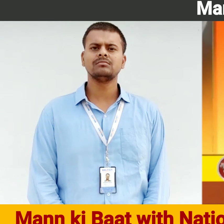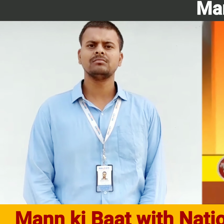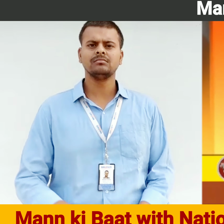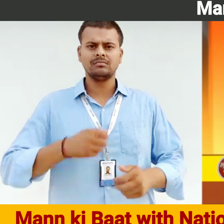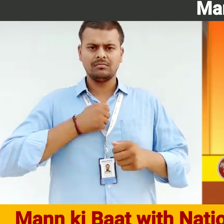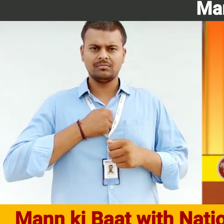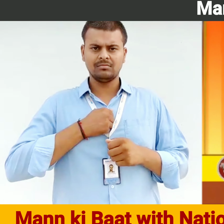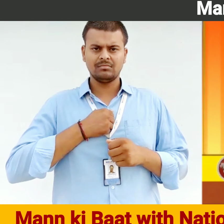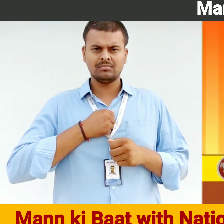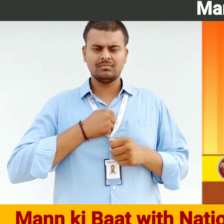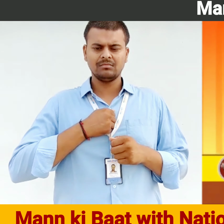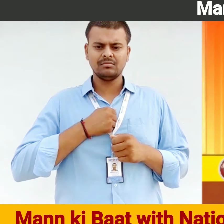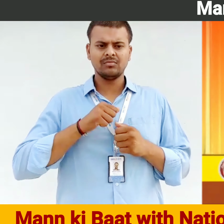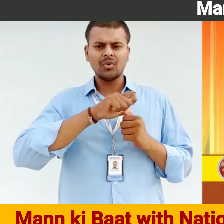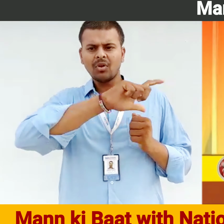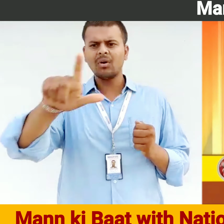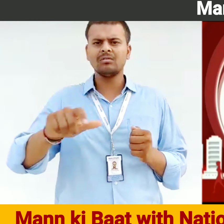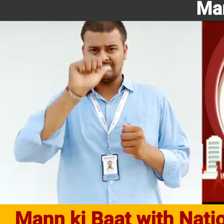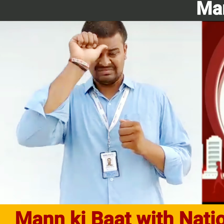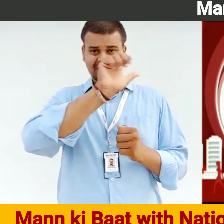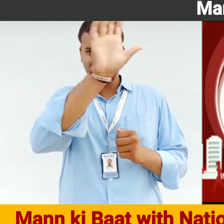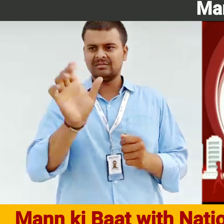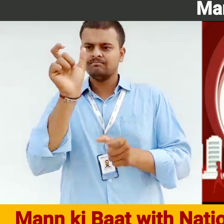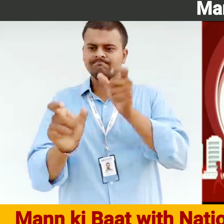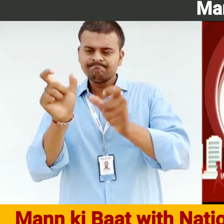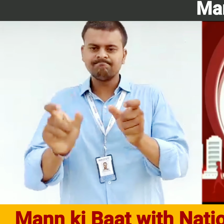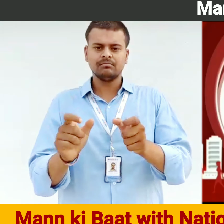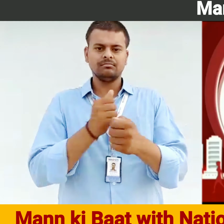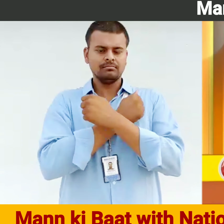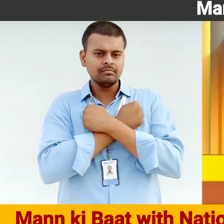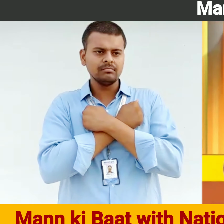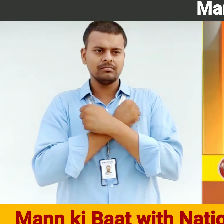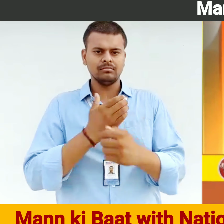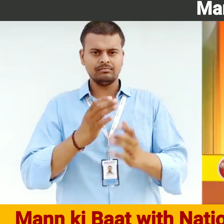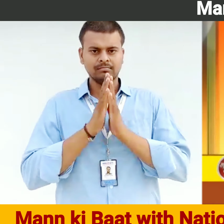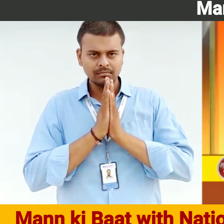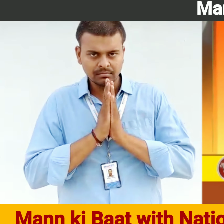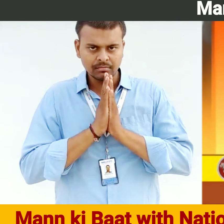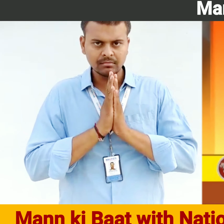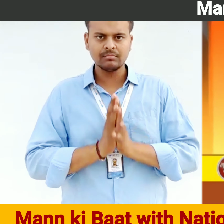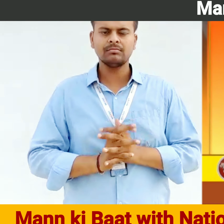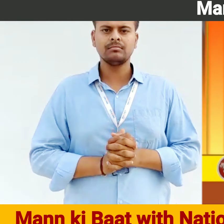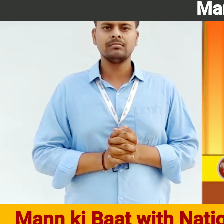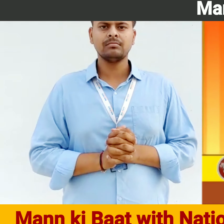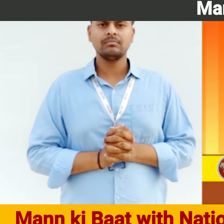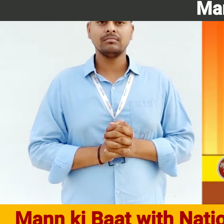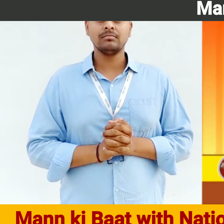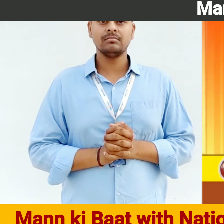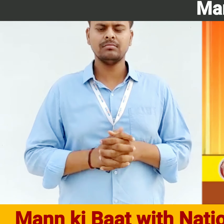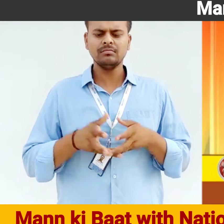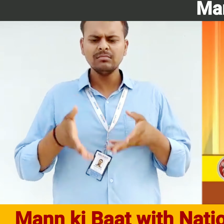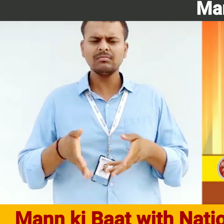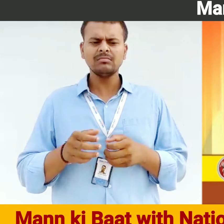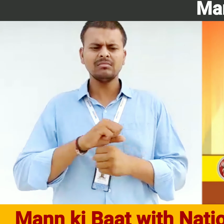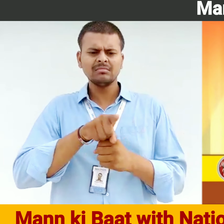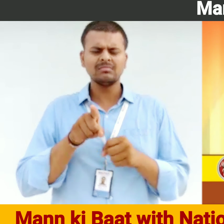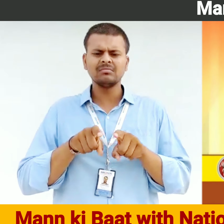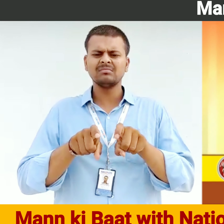मेरे प्यारे देशवासियों, नमस्कार। कोरोना के प्रभाव से हमारी मन की बात